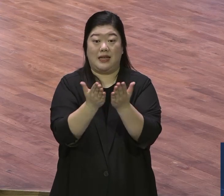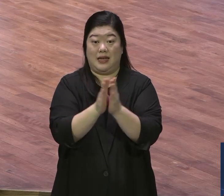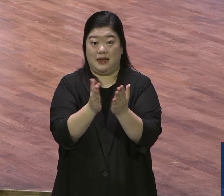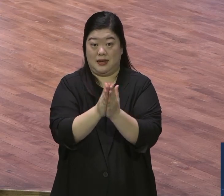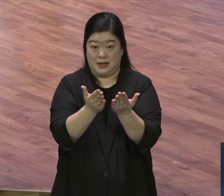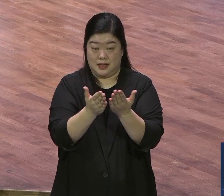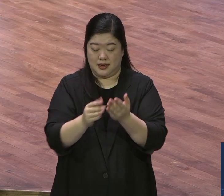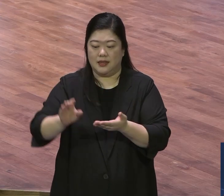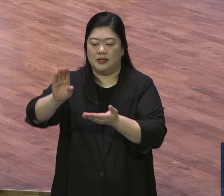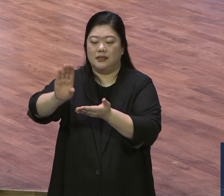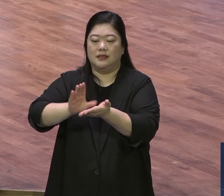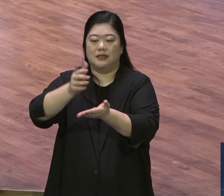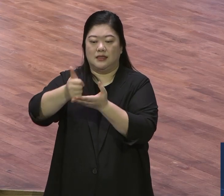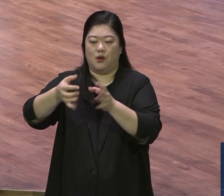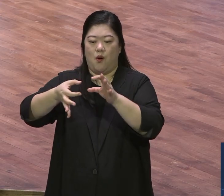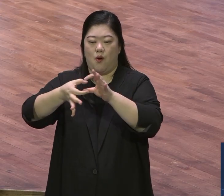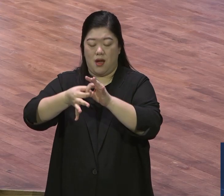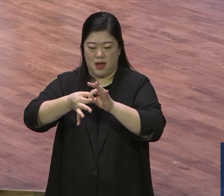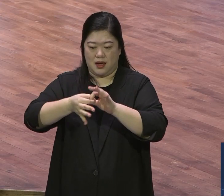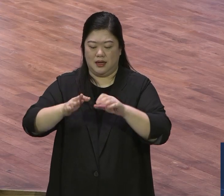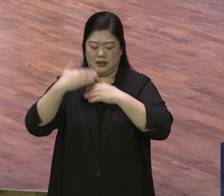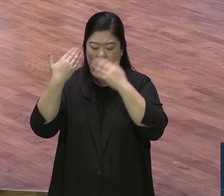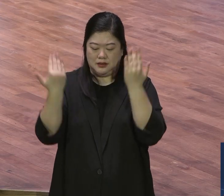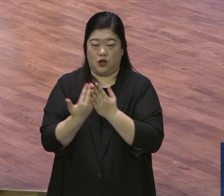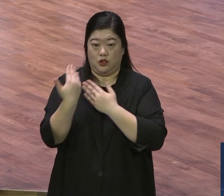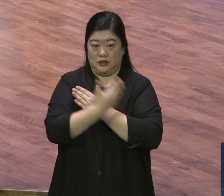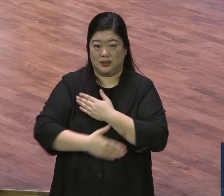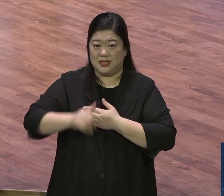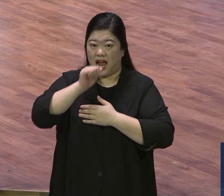이 책을 쓴 윌리엄 거너리란 목사님 이런 말